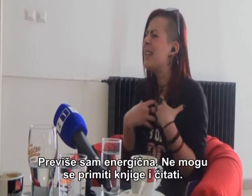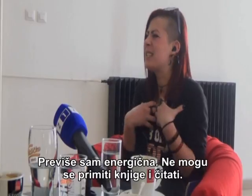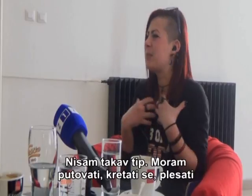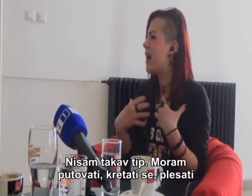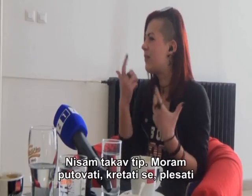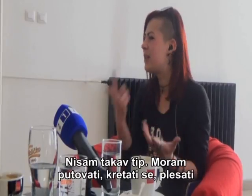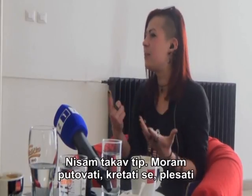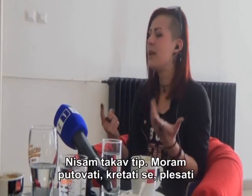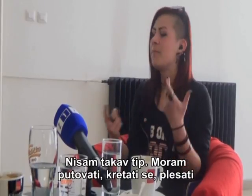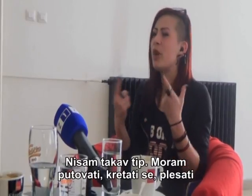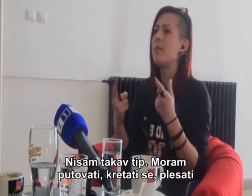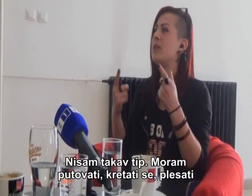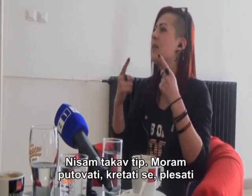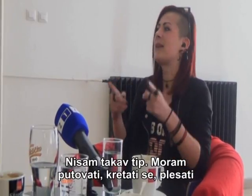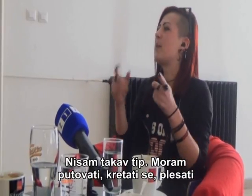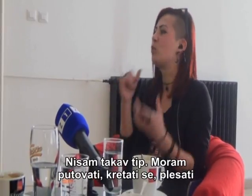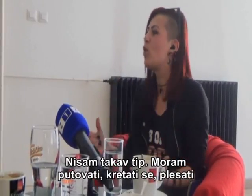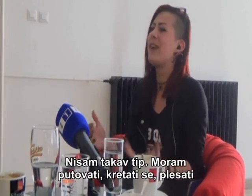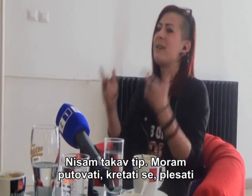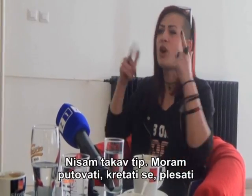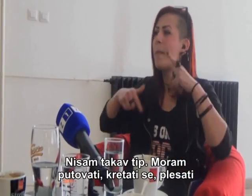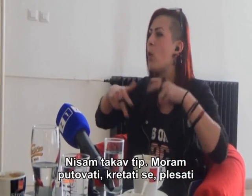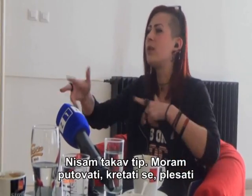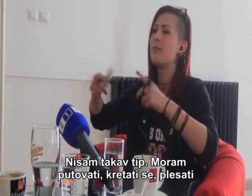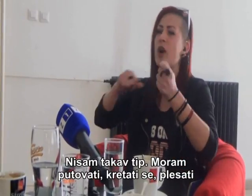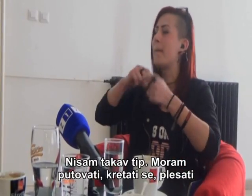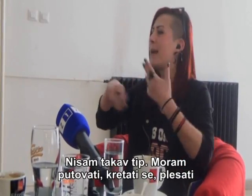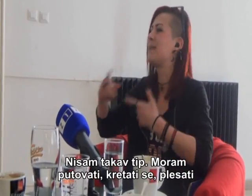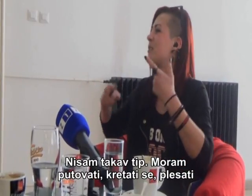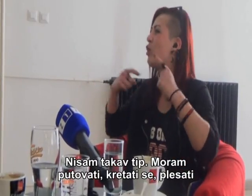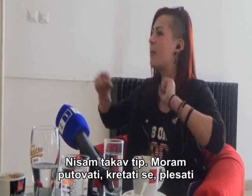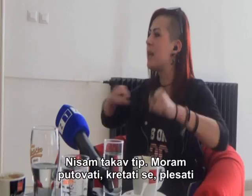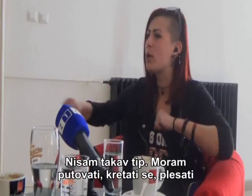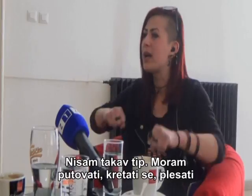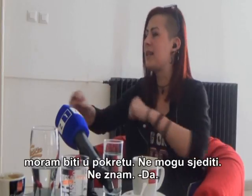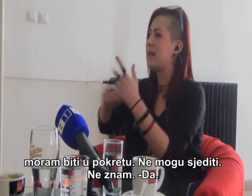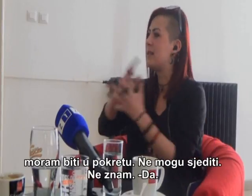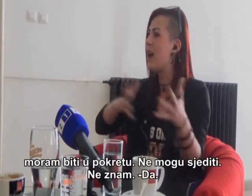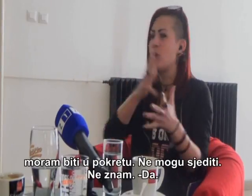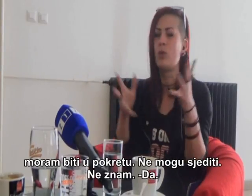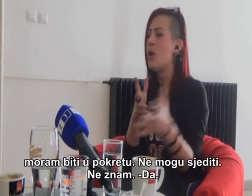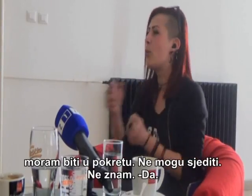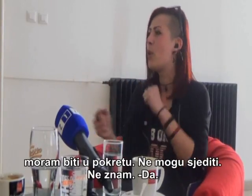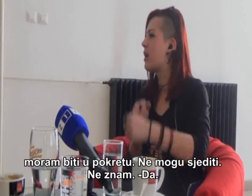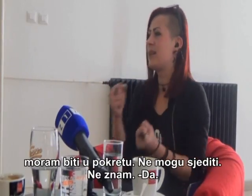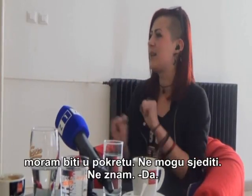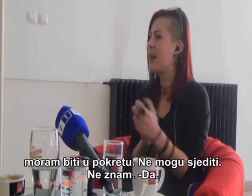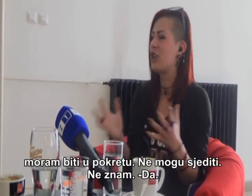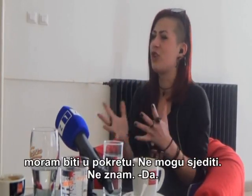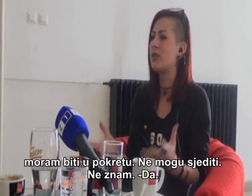nisam takav tip. Moram negdje putovati, moram hodati, moram plesati, moram se pokretati. Stano u pokretni nešto,